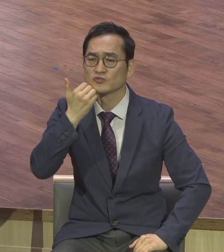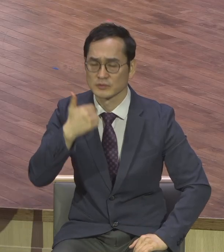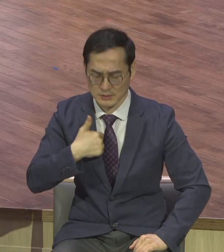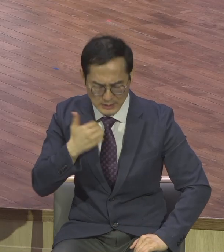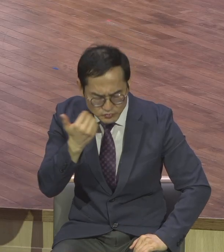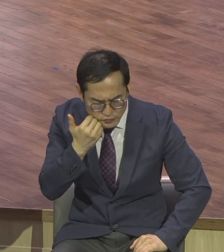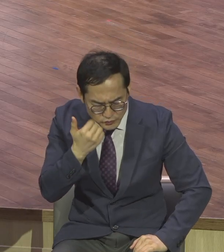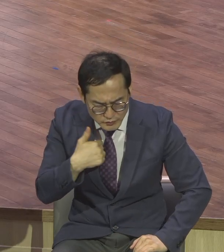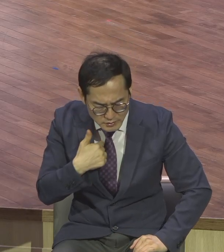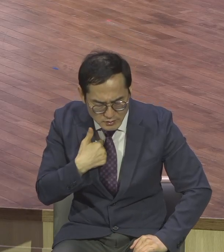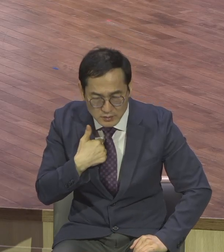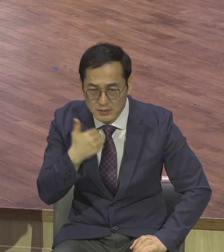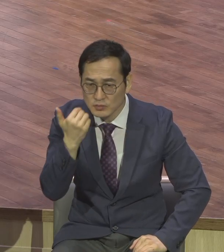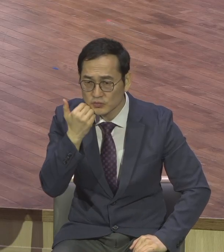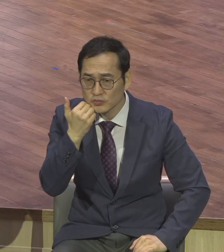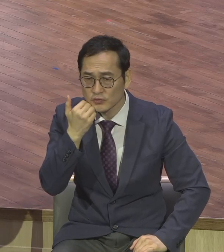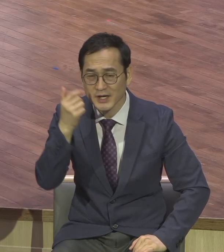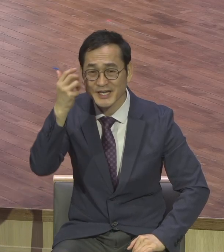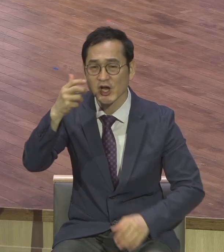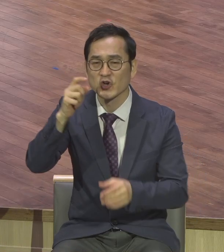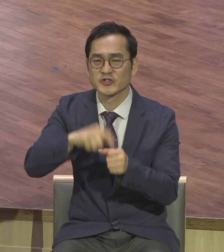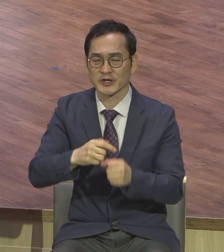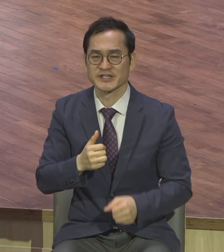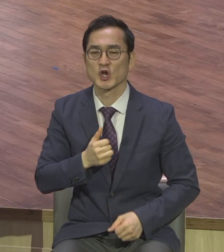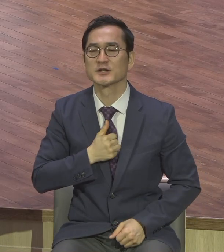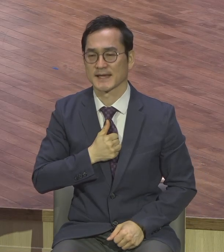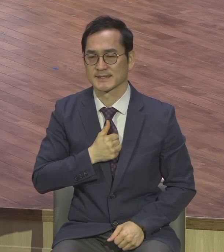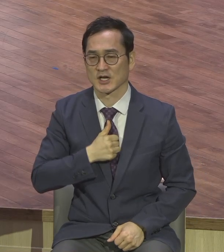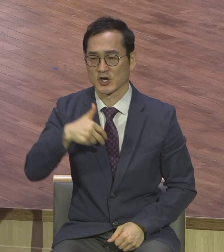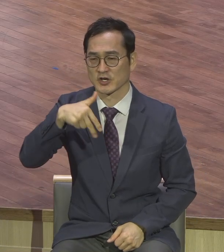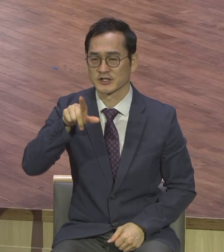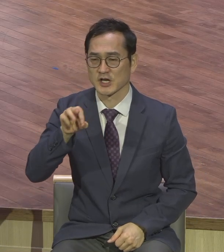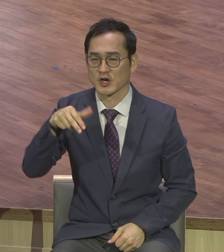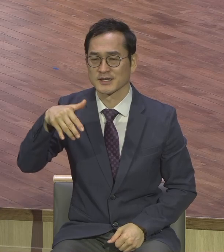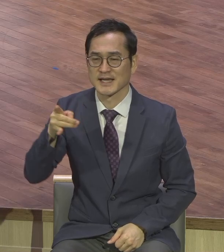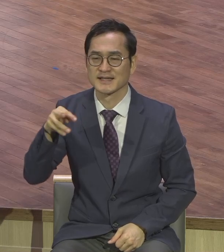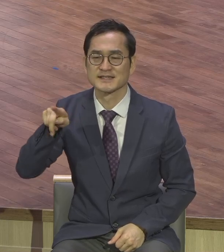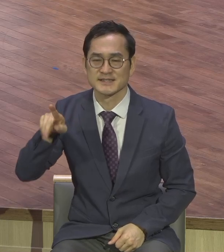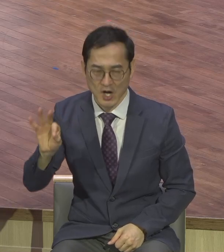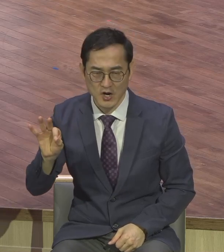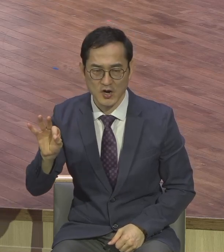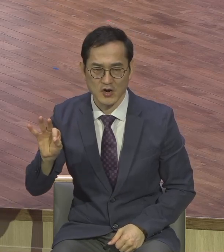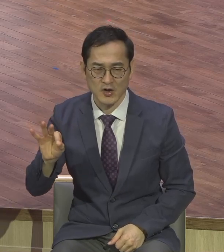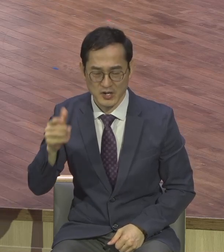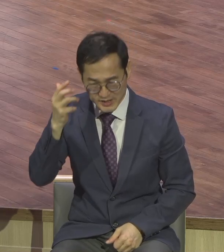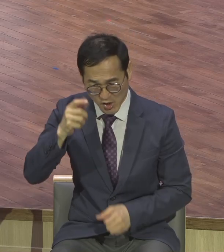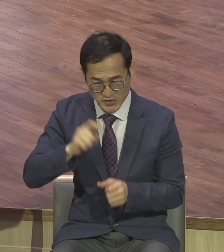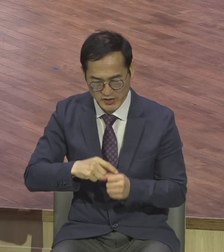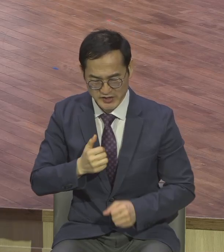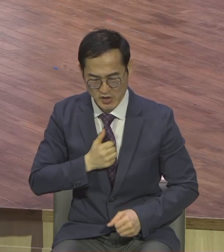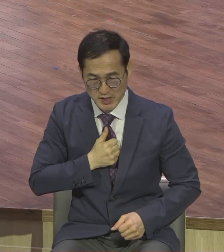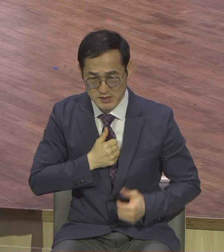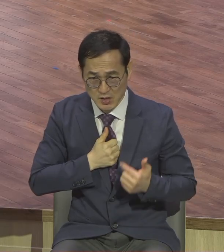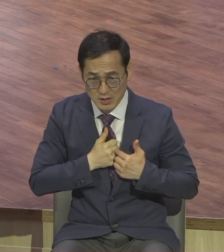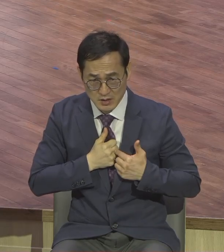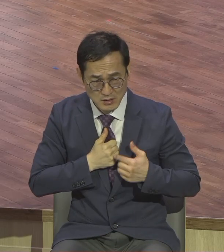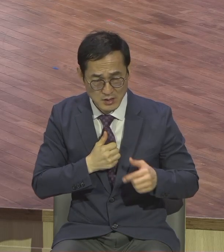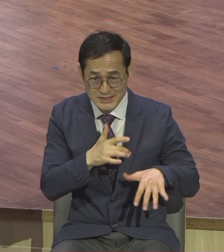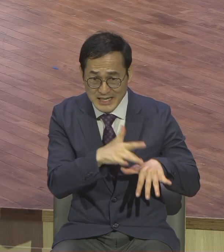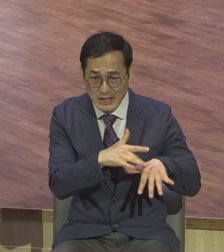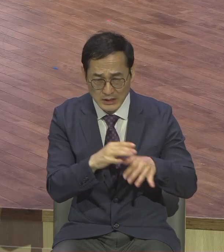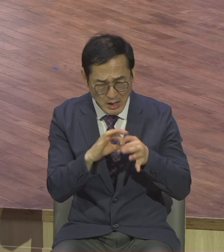것입니다. 영적 정체성입니다. 내가 누구냐? 이걸 다 잊어버리게 만들어요, 사단이.